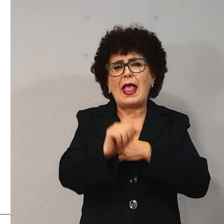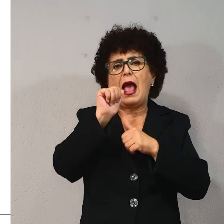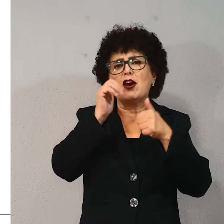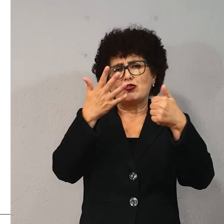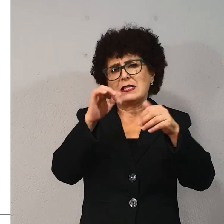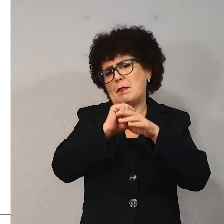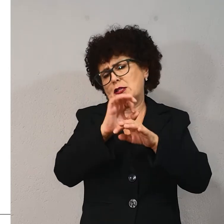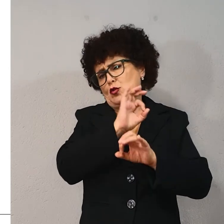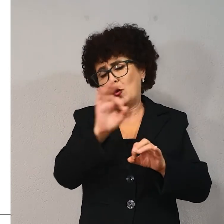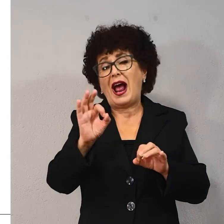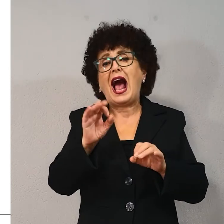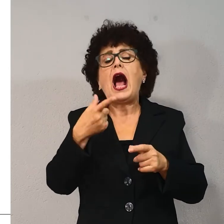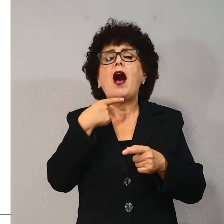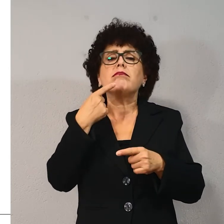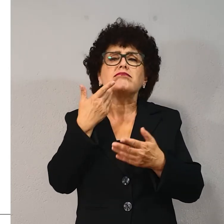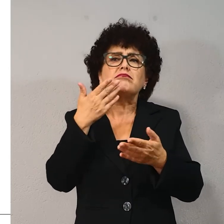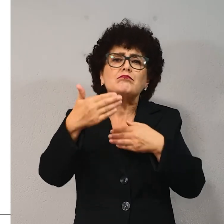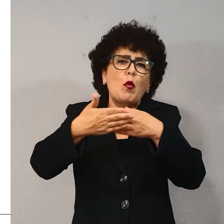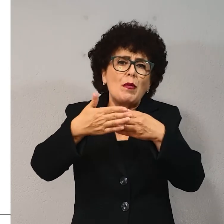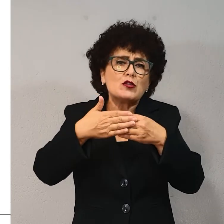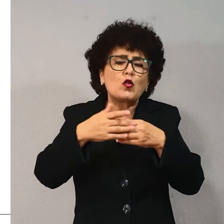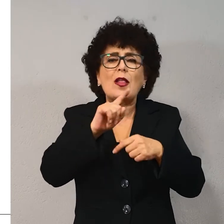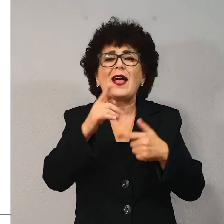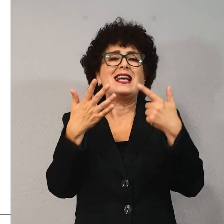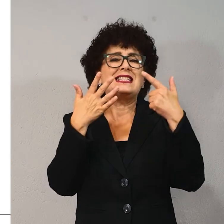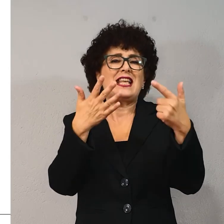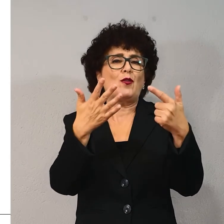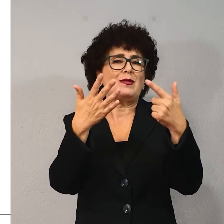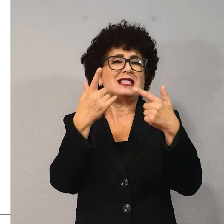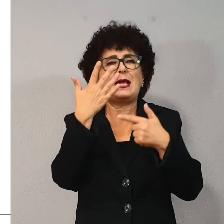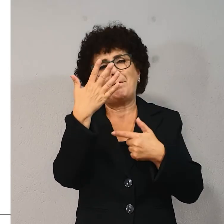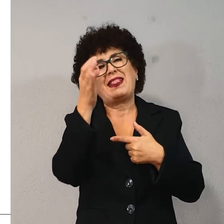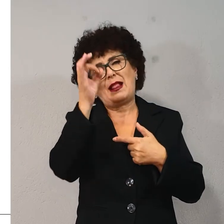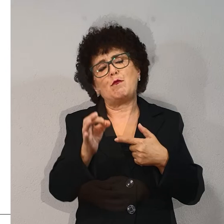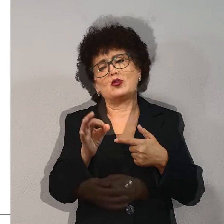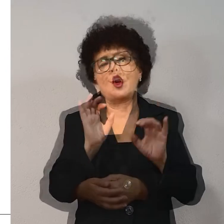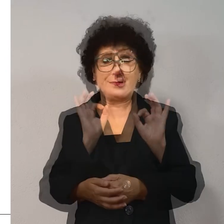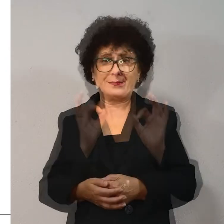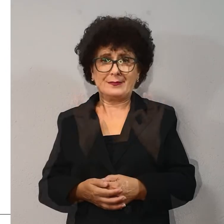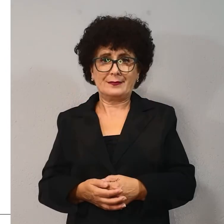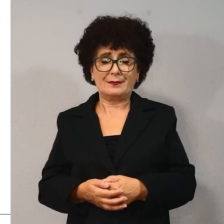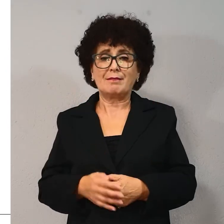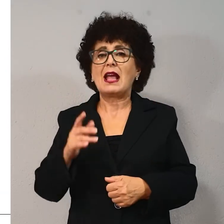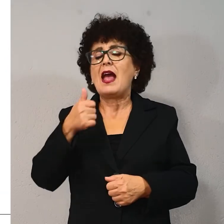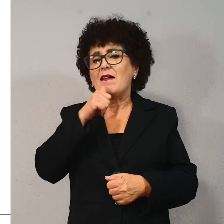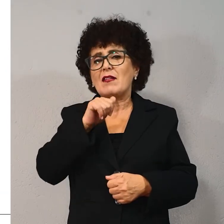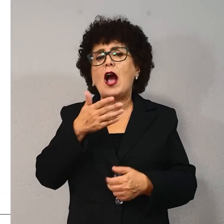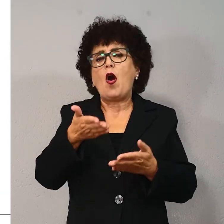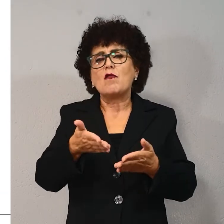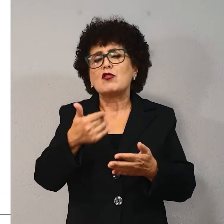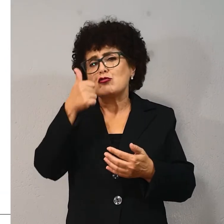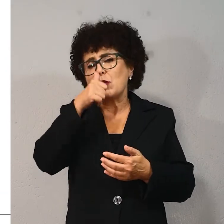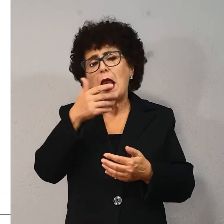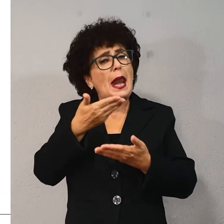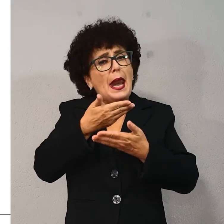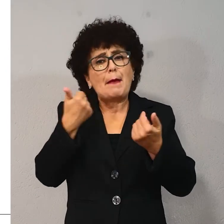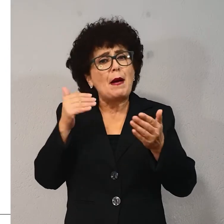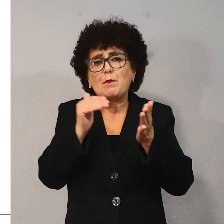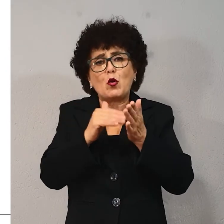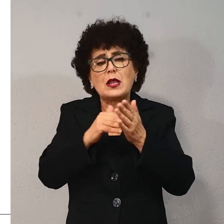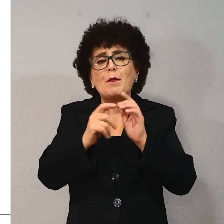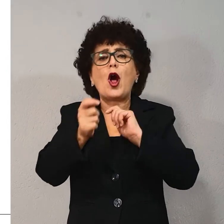но вообичаено ефикасноста е поблиску до 75%. Предности. Нема потреба